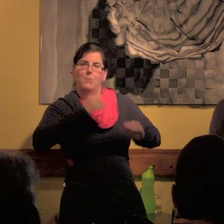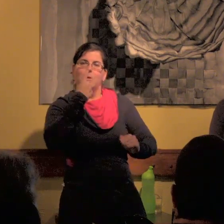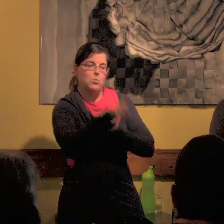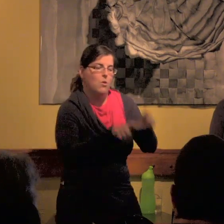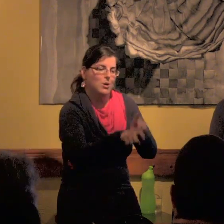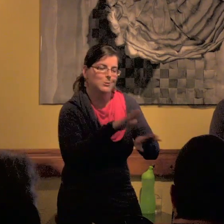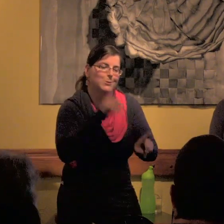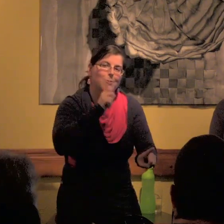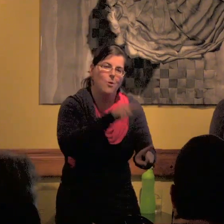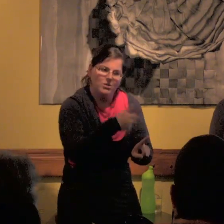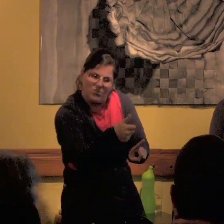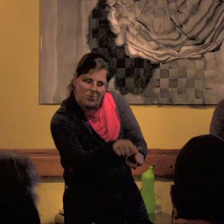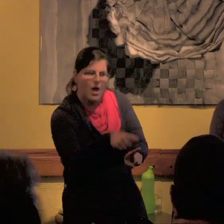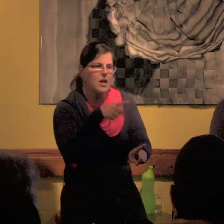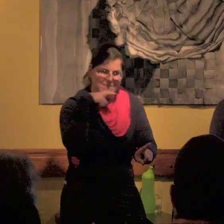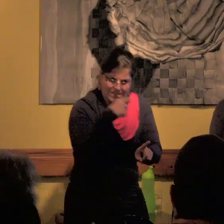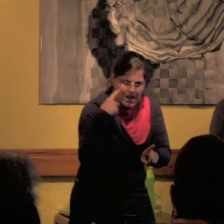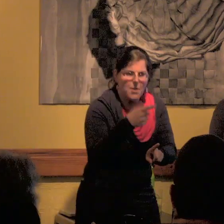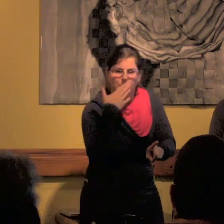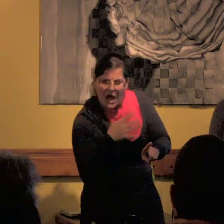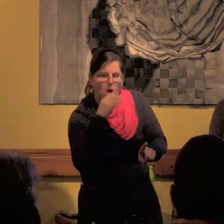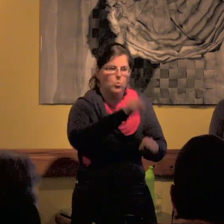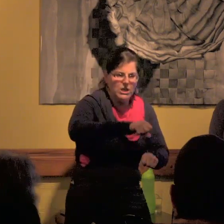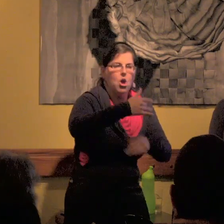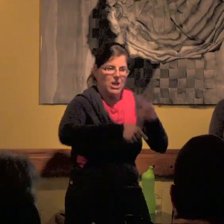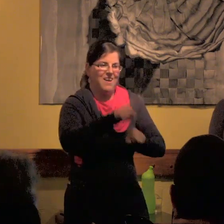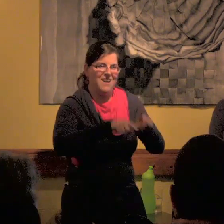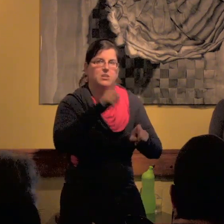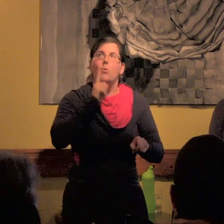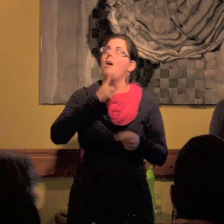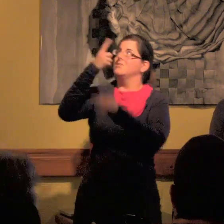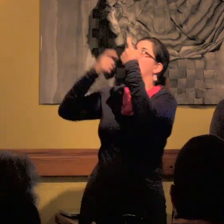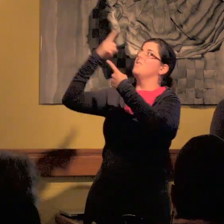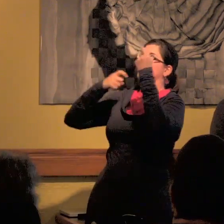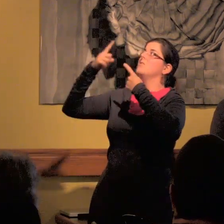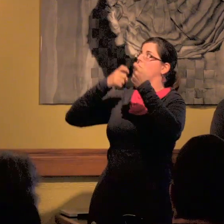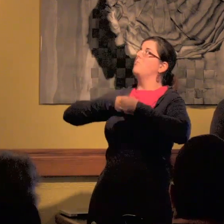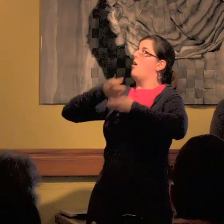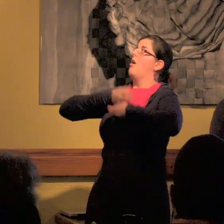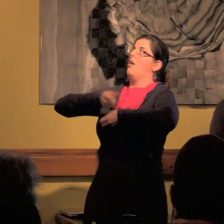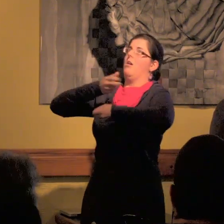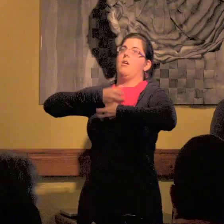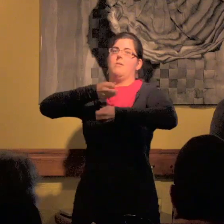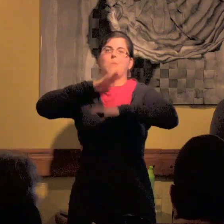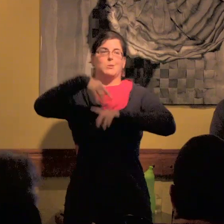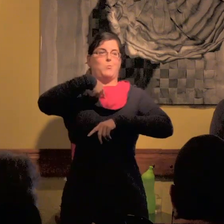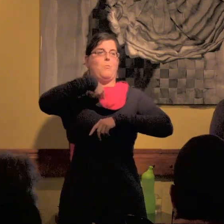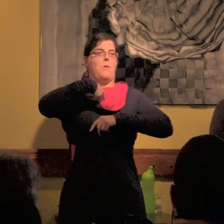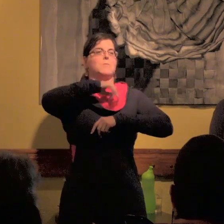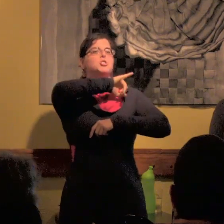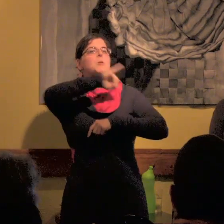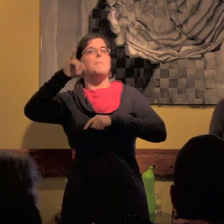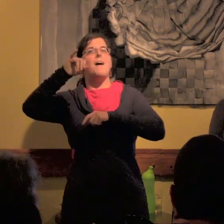Et c'est jamais dans une perspective d'échange d'égal à égal. C'est toujours, bon, OK, est-ce que tu entends bien? Est-ce que ça va comme ça? Oui, non. Et la personne sourde passe son